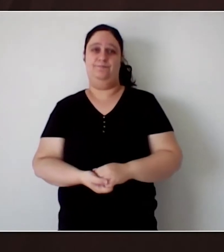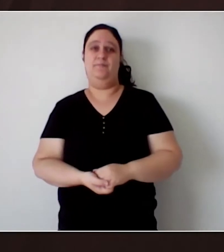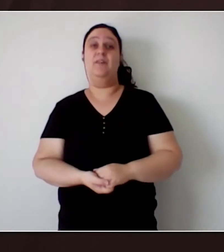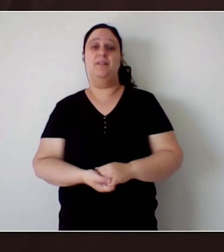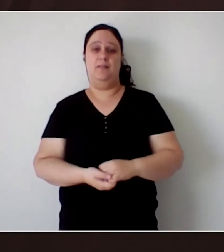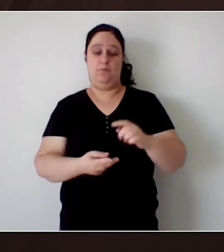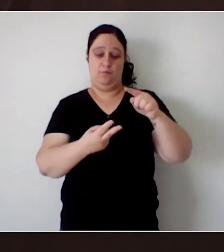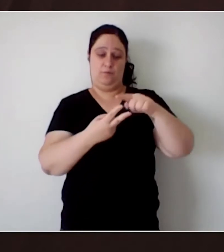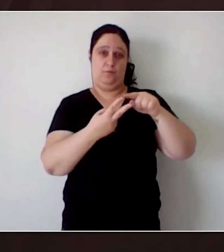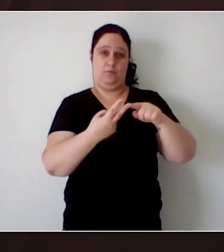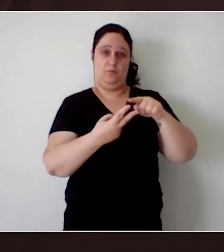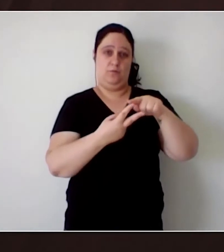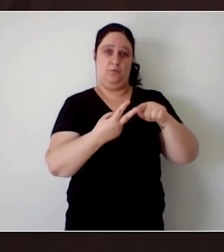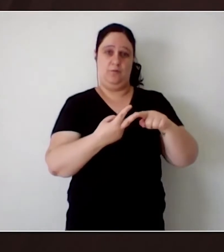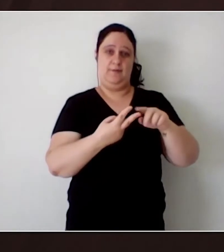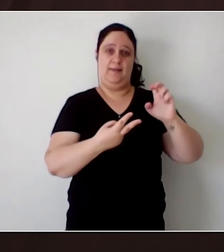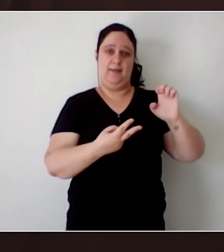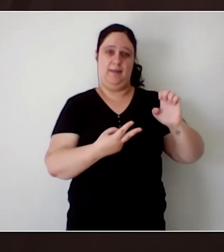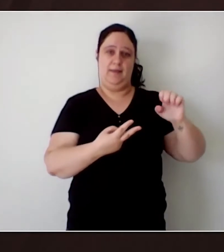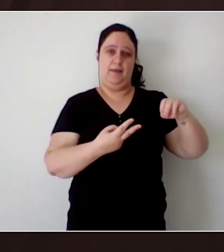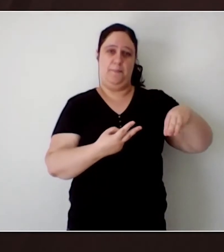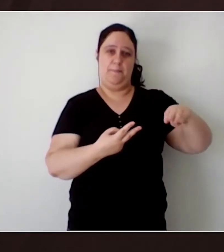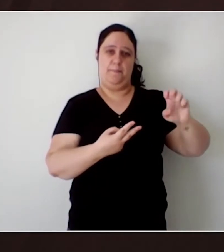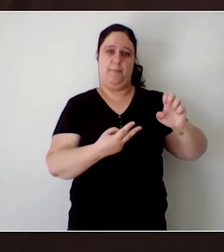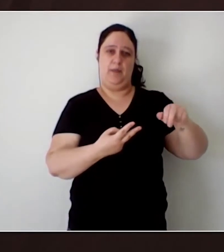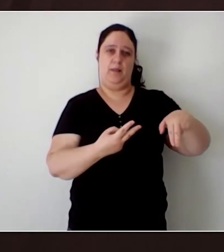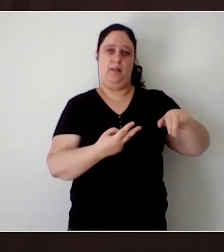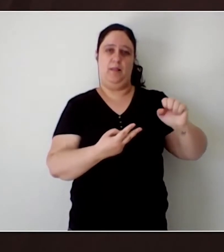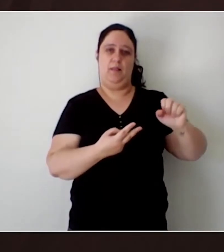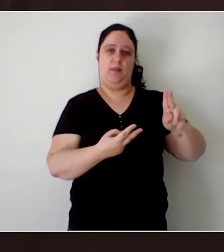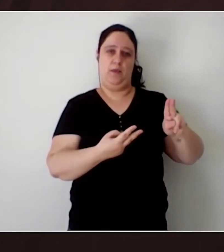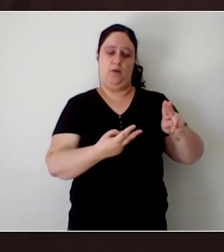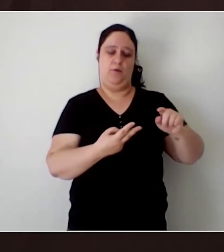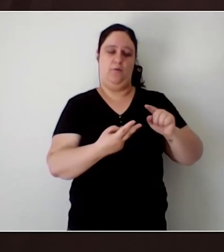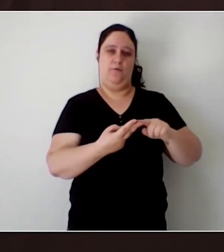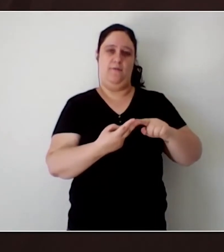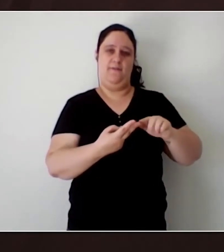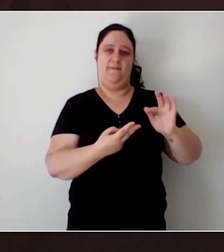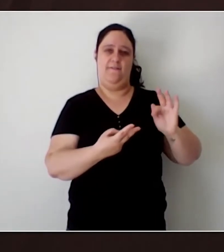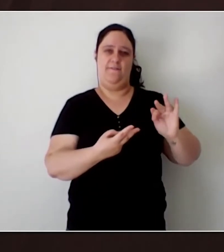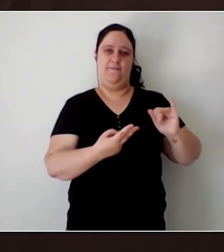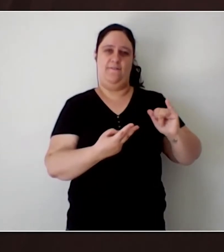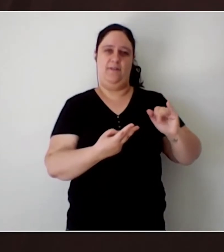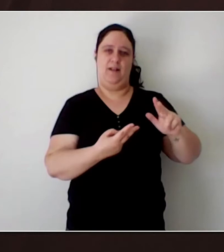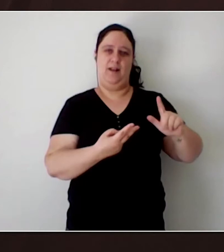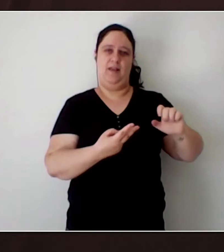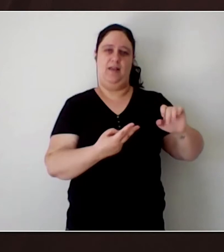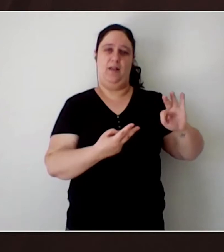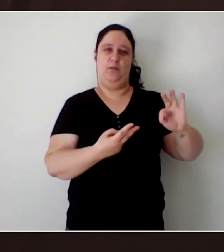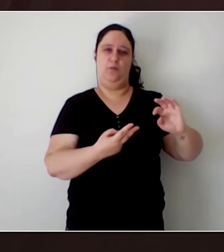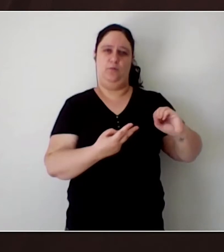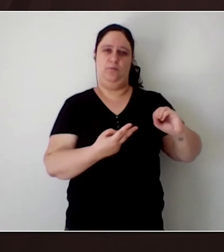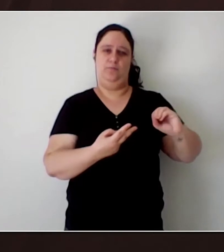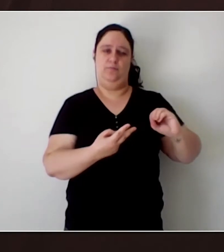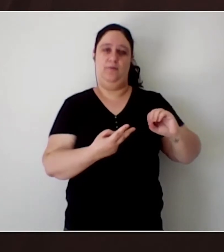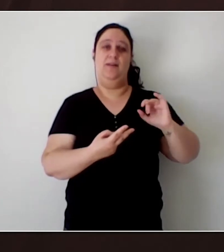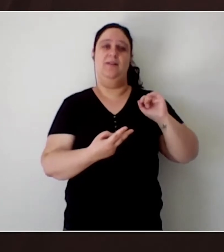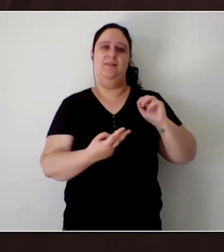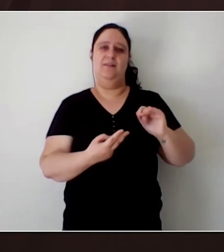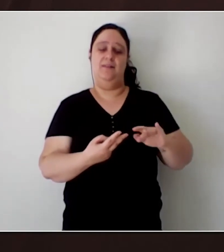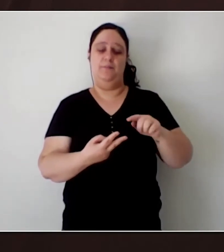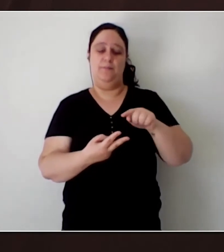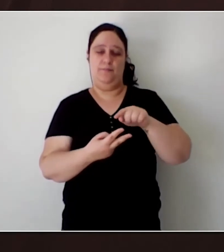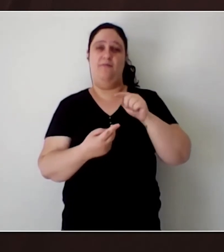Fileto, se você aqui classificar como vaso para desonra, como falsos cristãos,